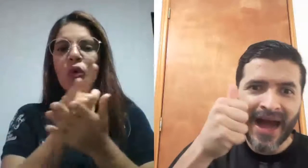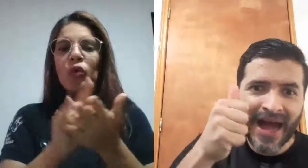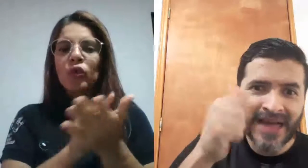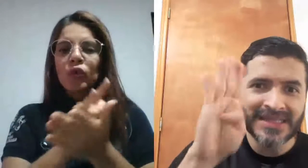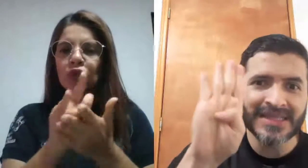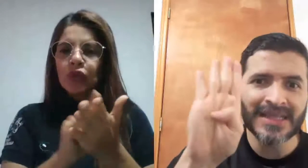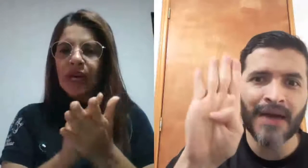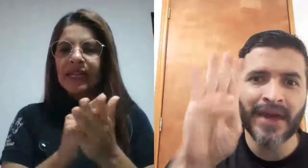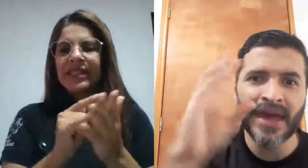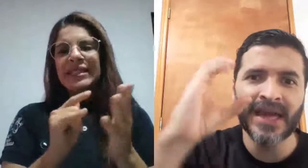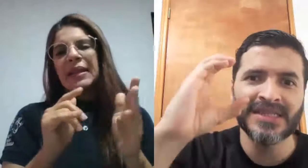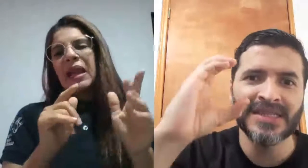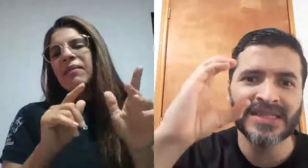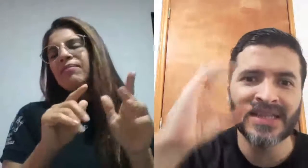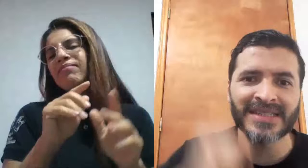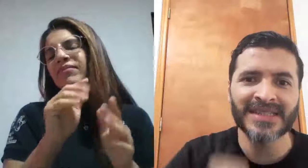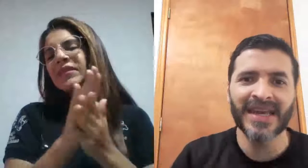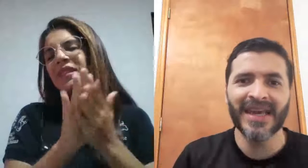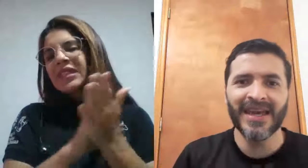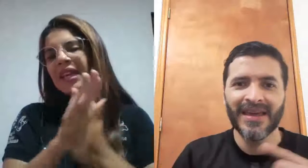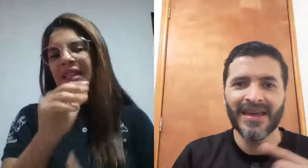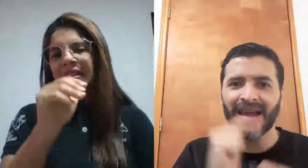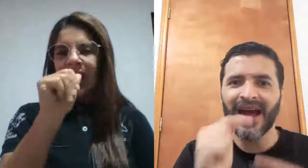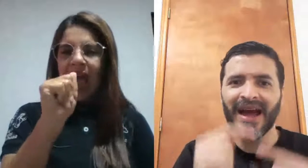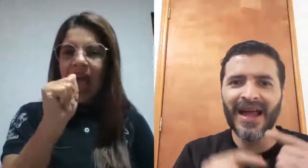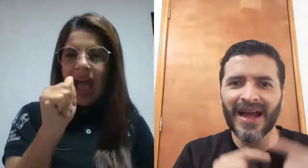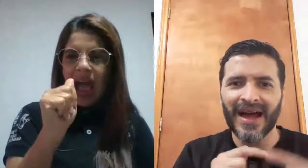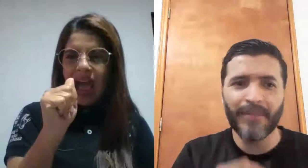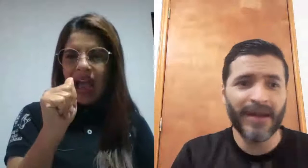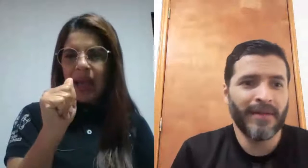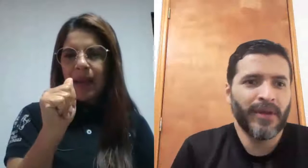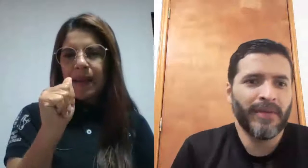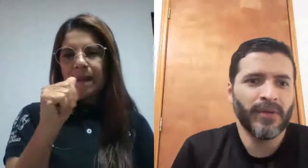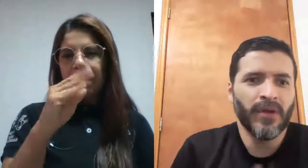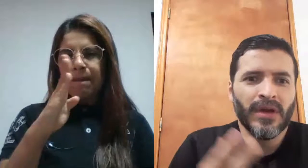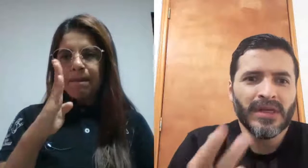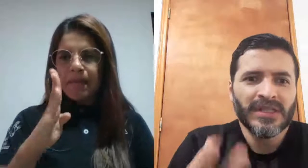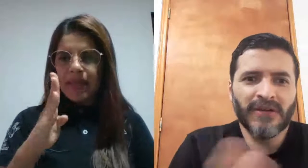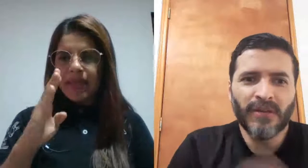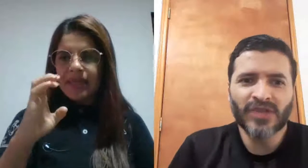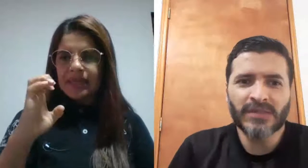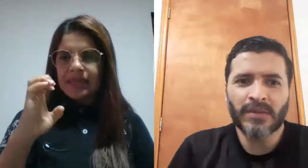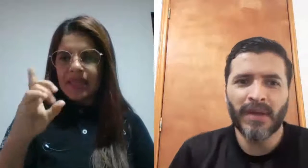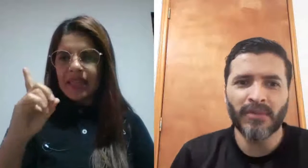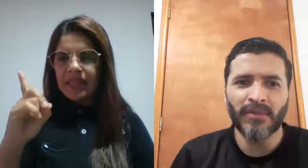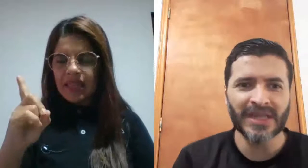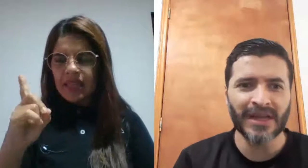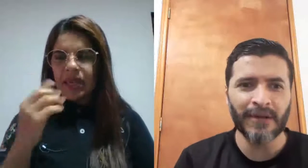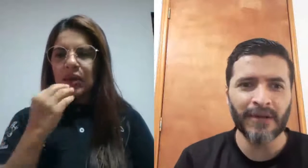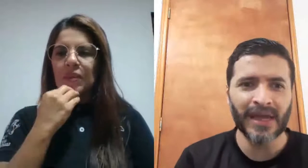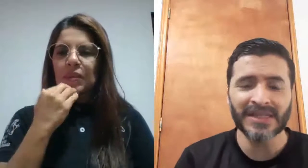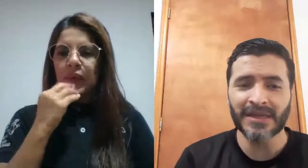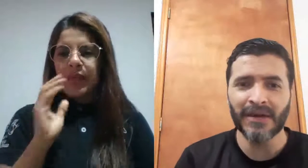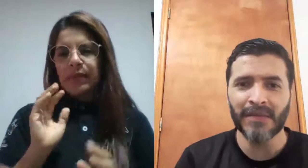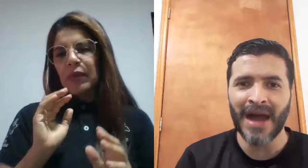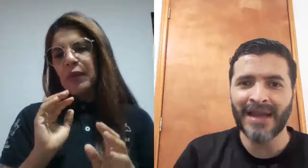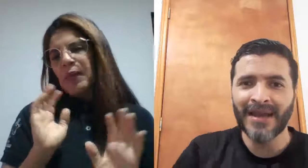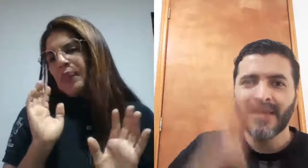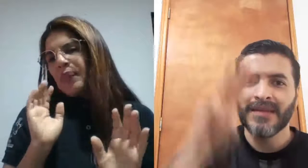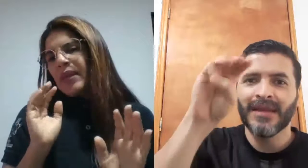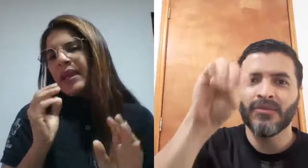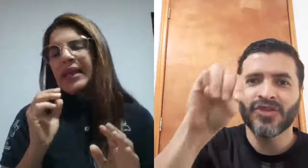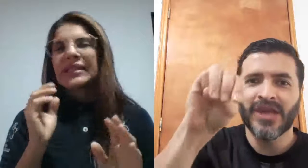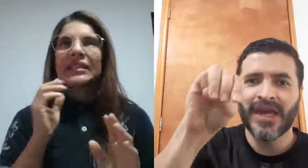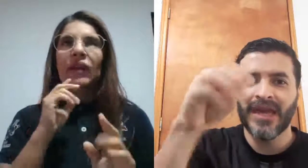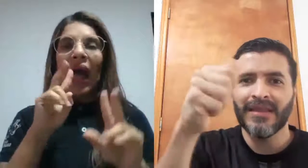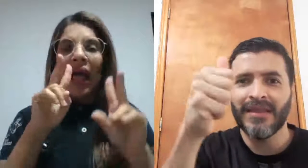la A, si es la B, si es la C, cada palabra. Por ejemplo, si vamos a escribir